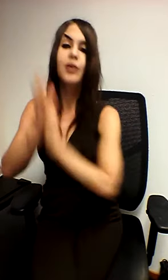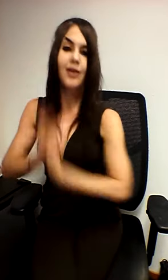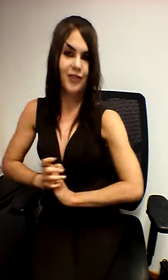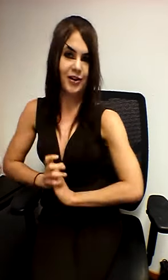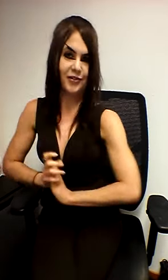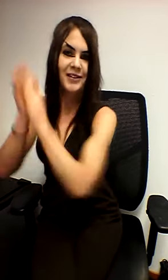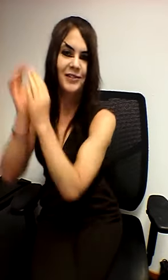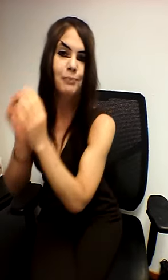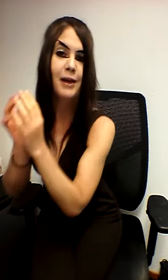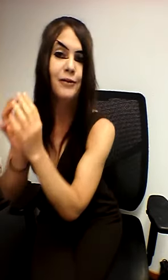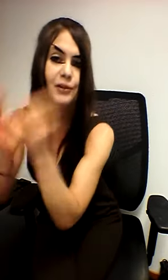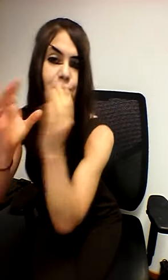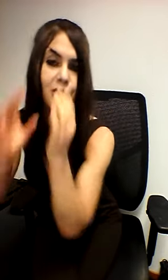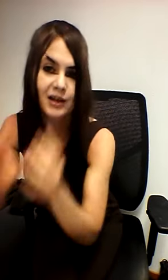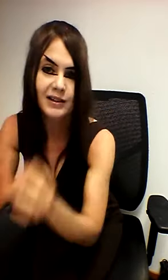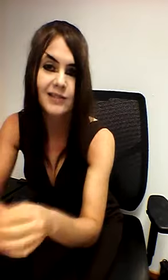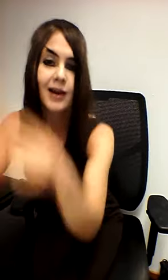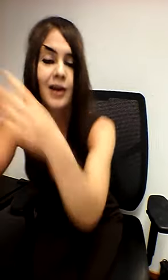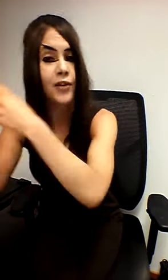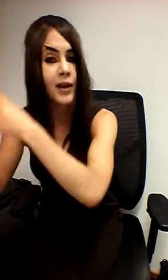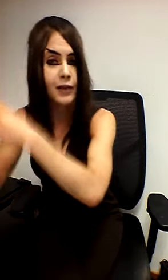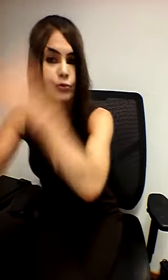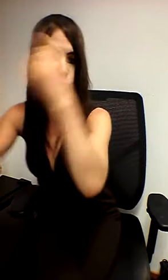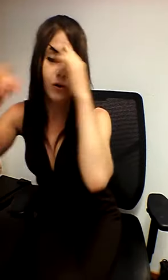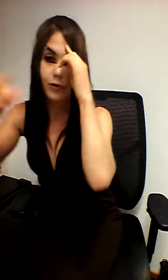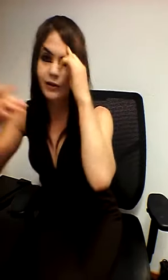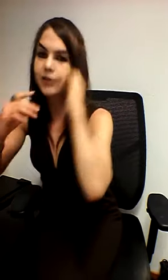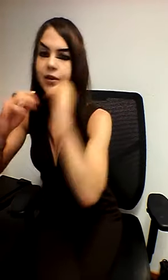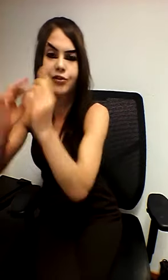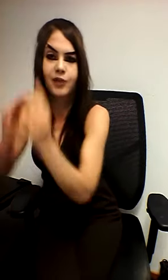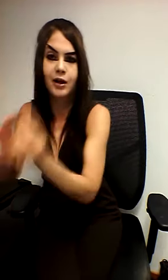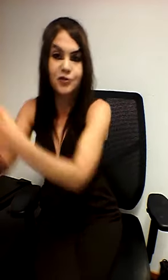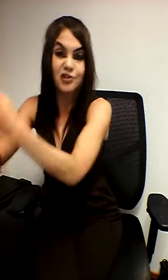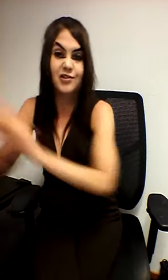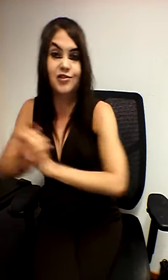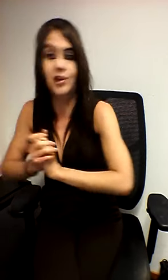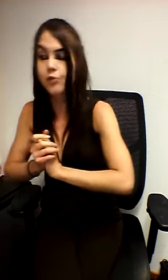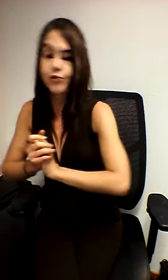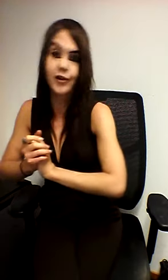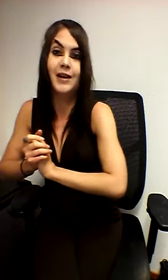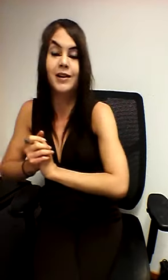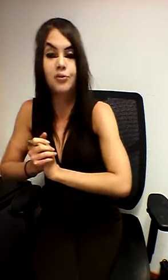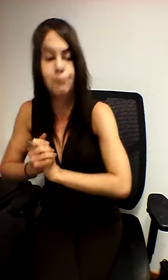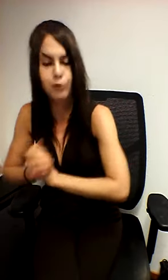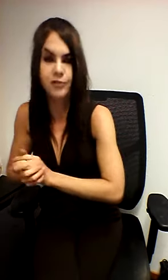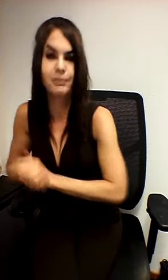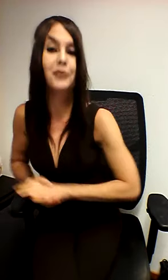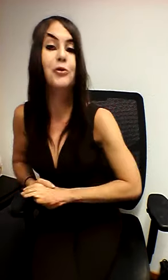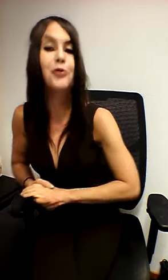kan dat? Dat mijn vetmassa niet daalt en nu ook niet is gedaald sinds ik ook nog eens aan het sporten ben. Hoe kan